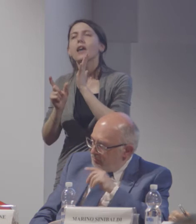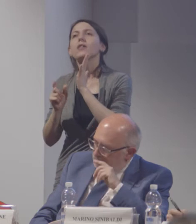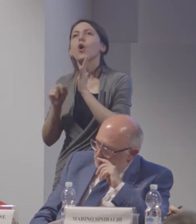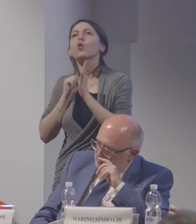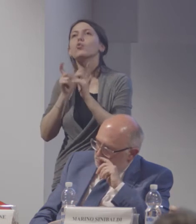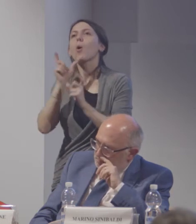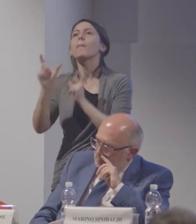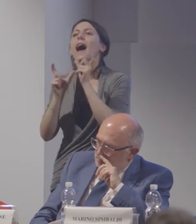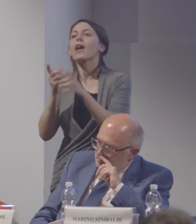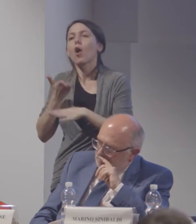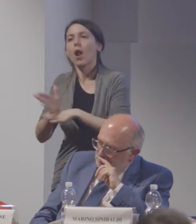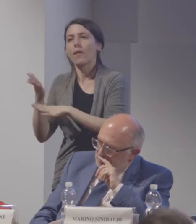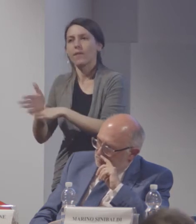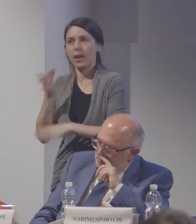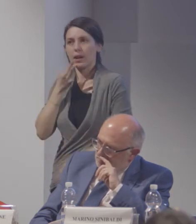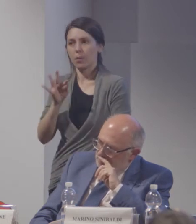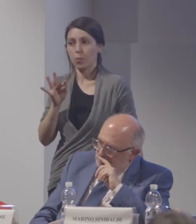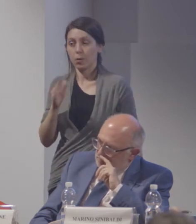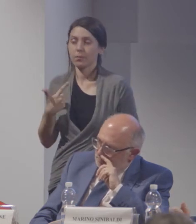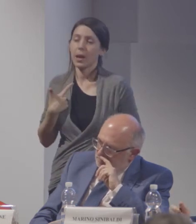e